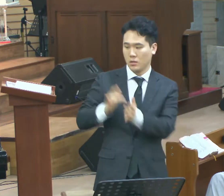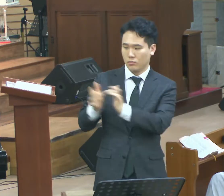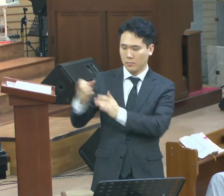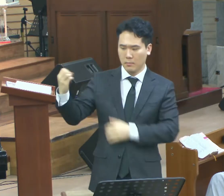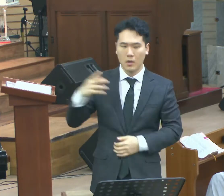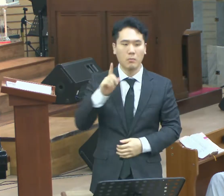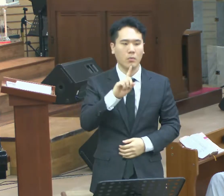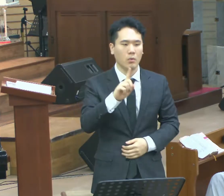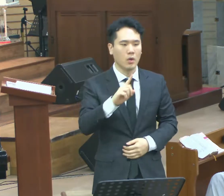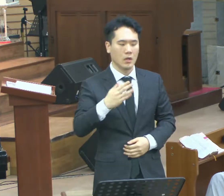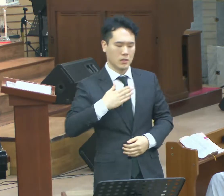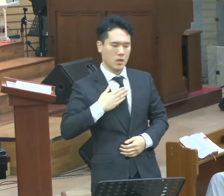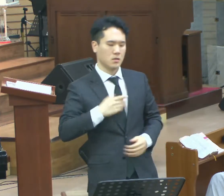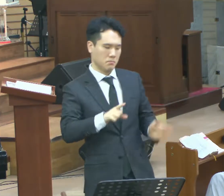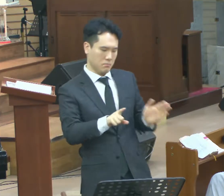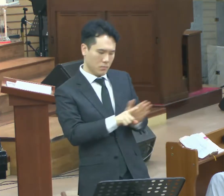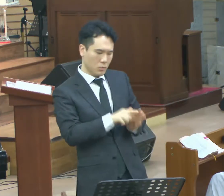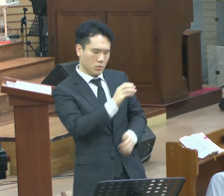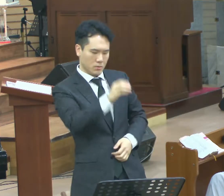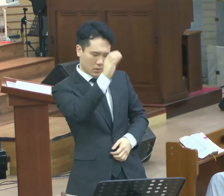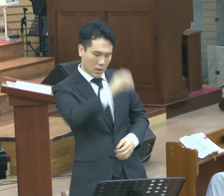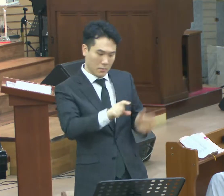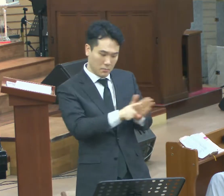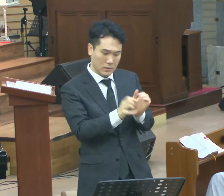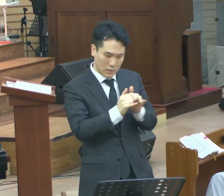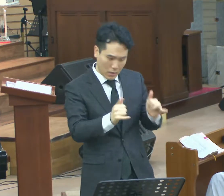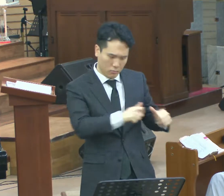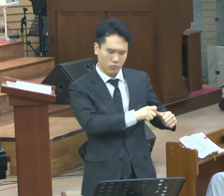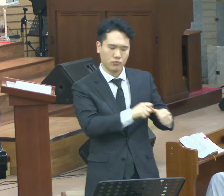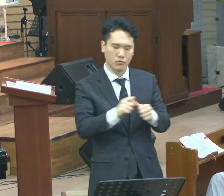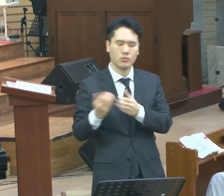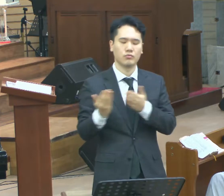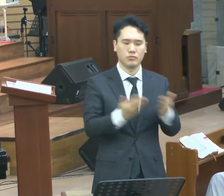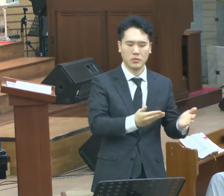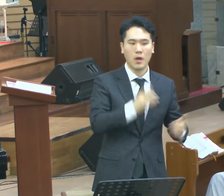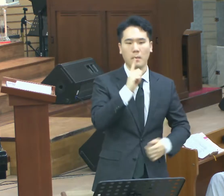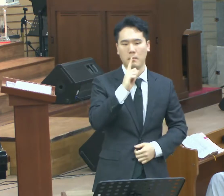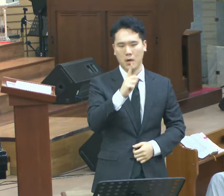구원을 받는다. 이것이 복음의 핵심이에요.